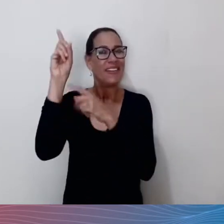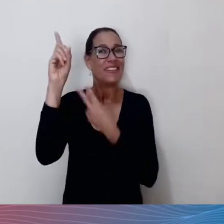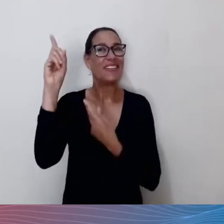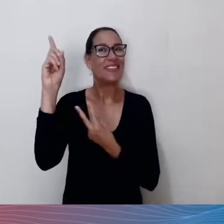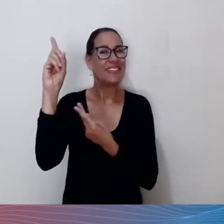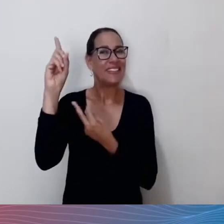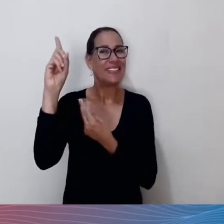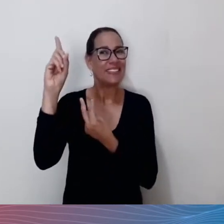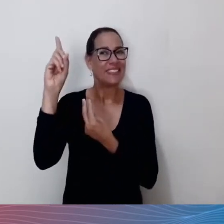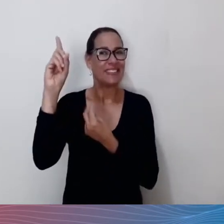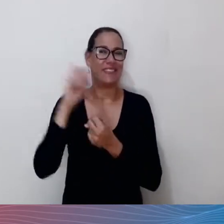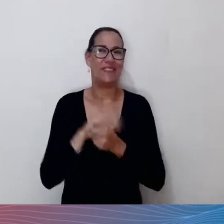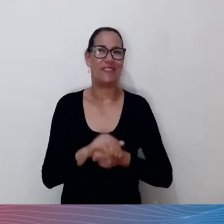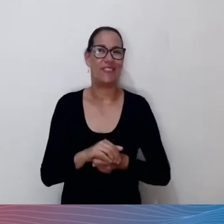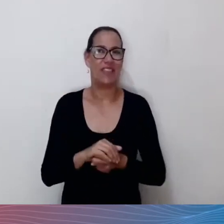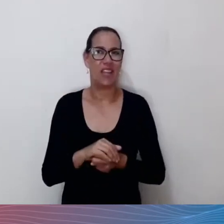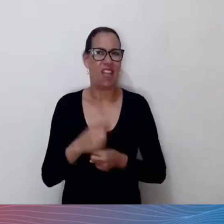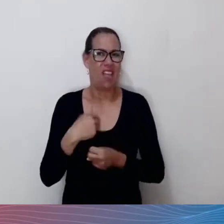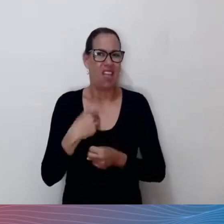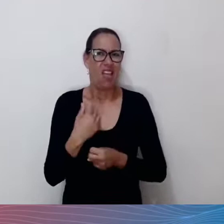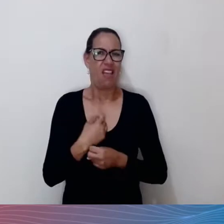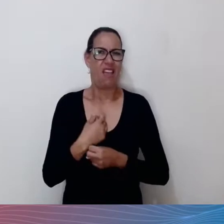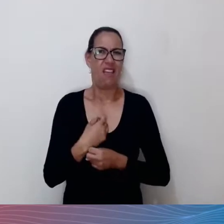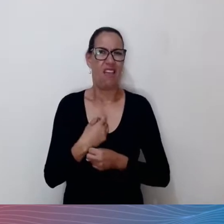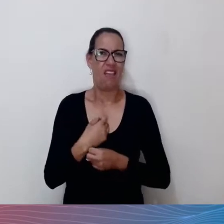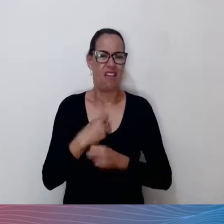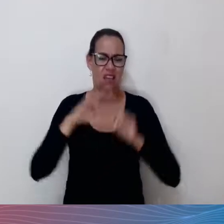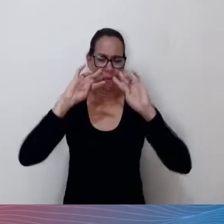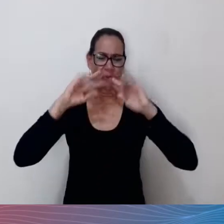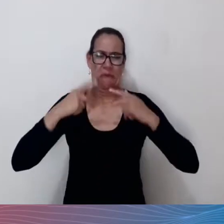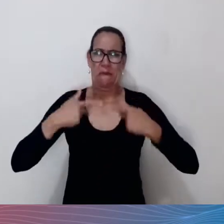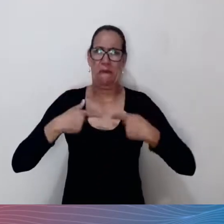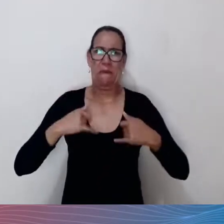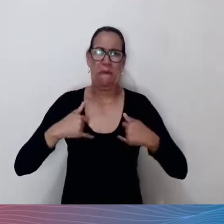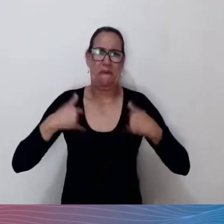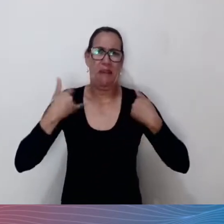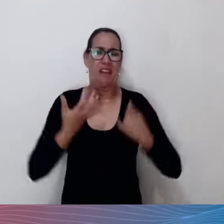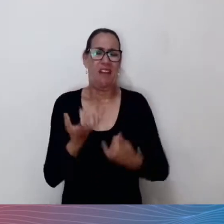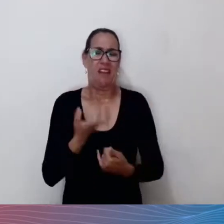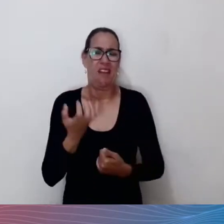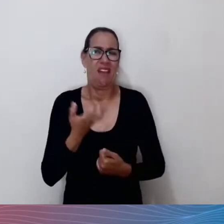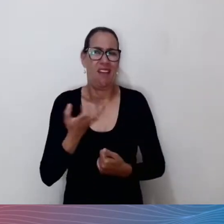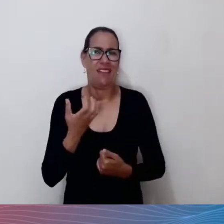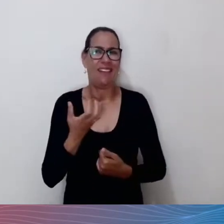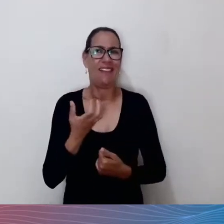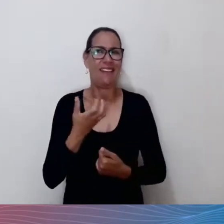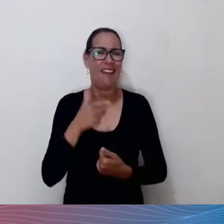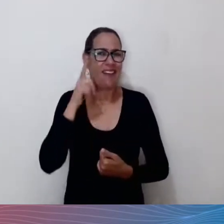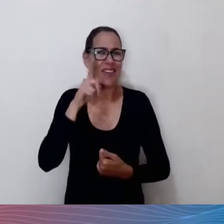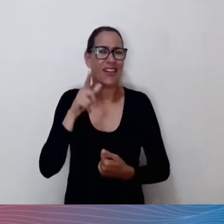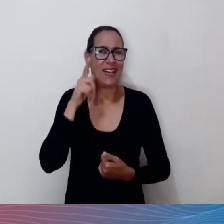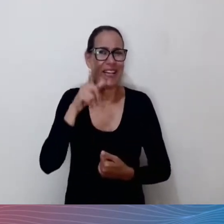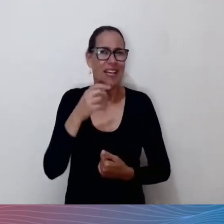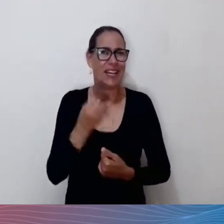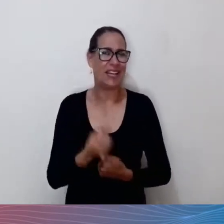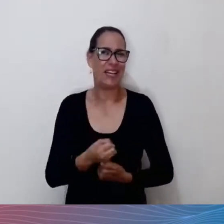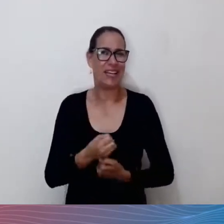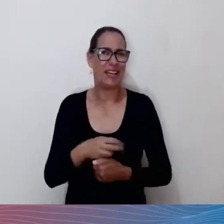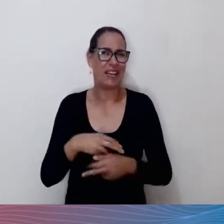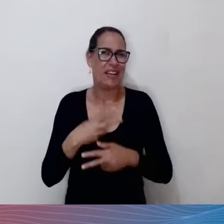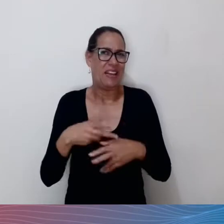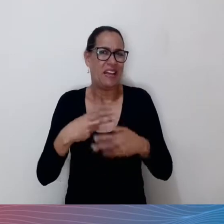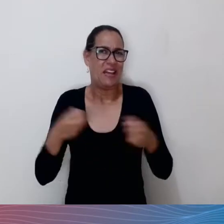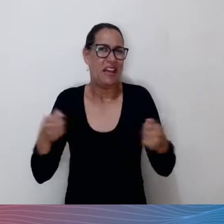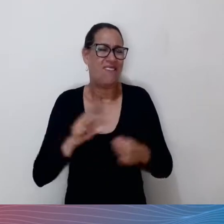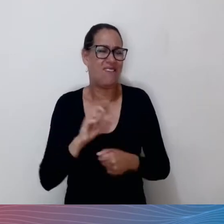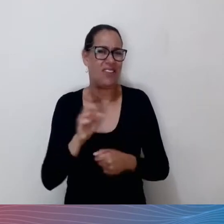da ganância, para ganhar algum benefício, seja vantagens financeiras ou vantagens pessoais de